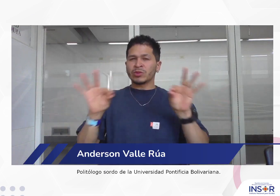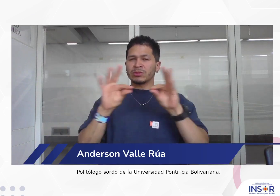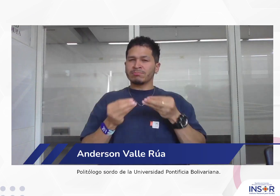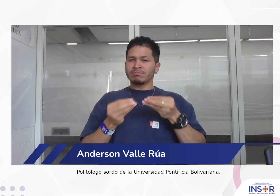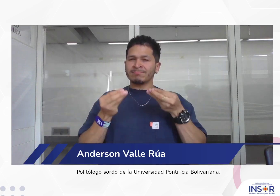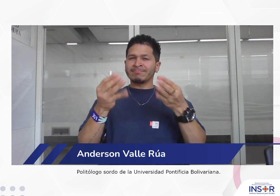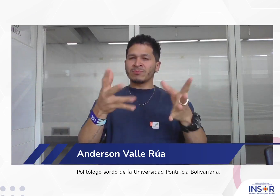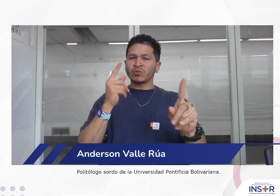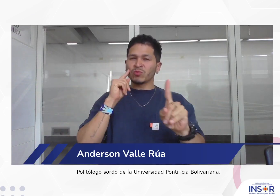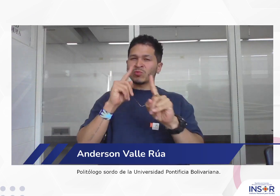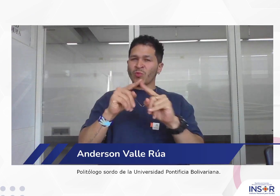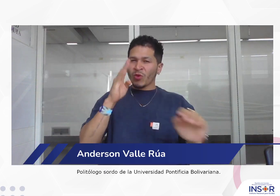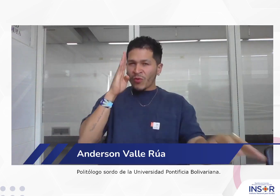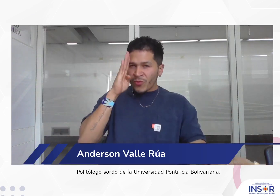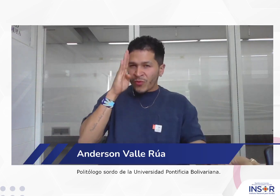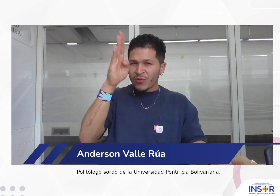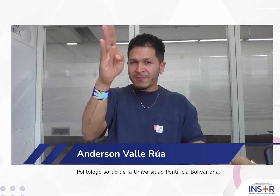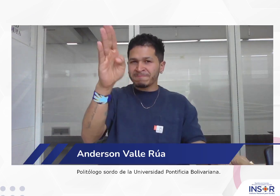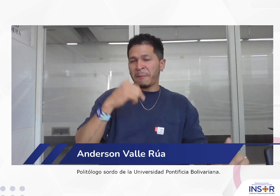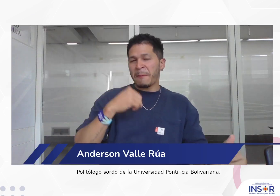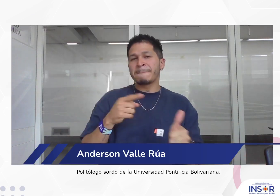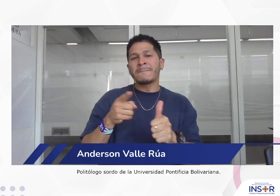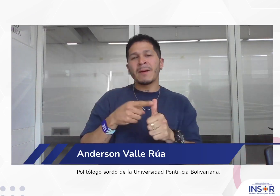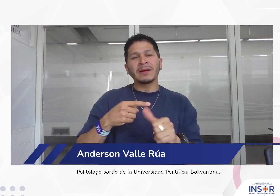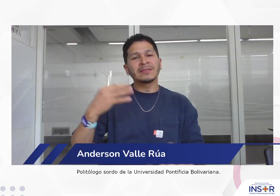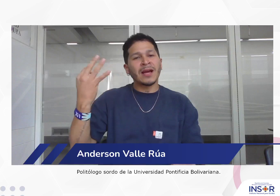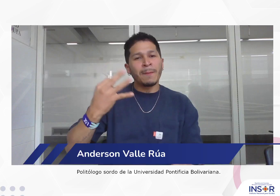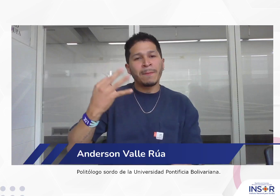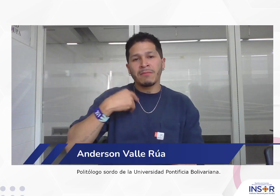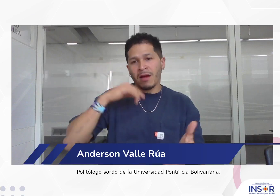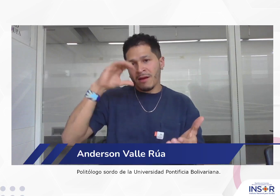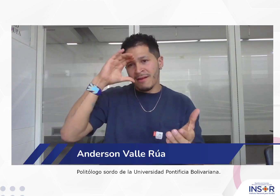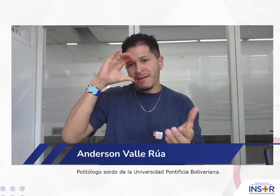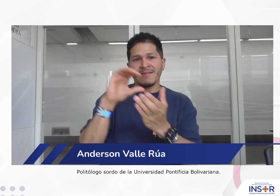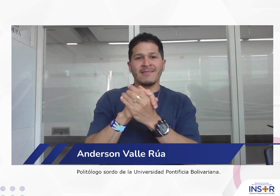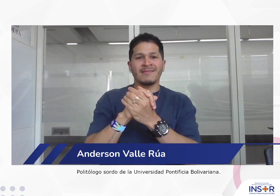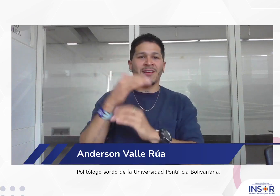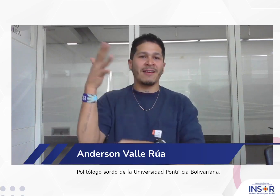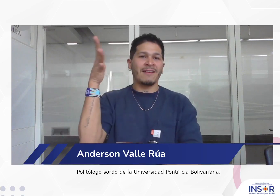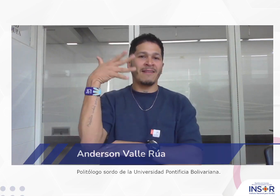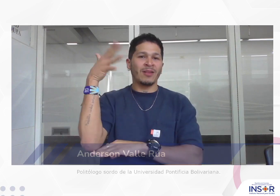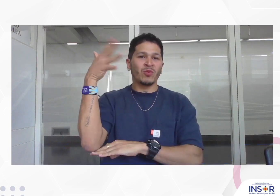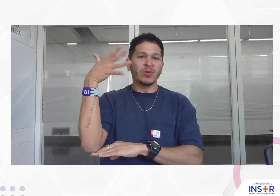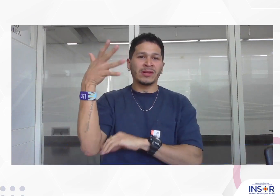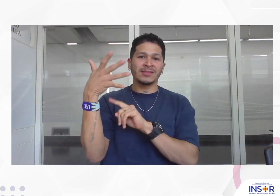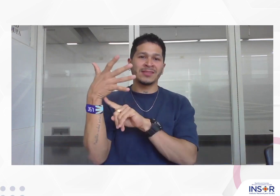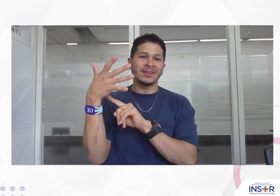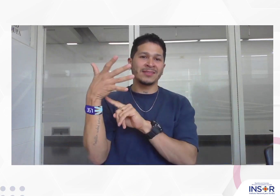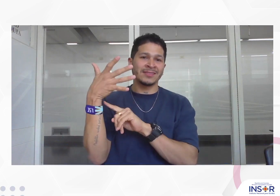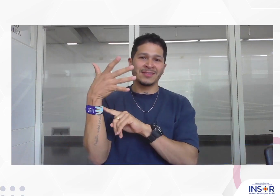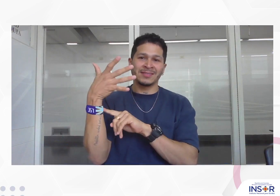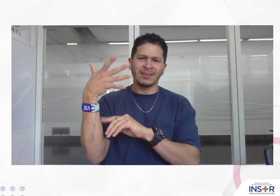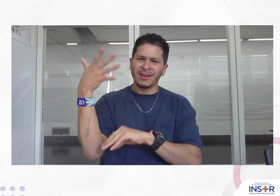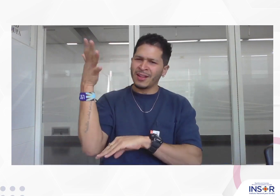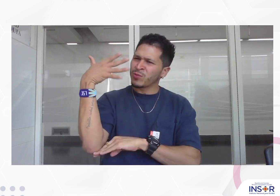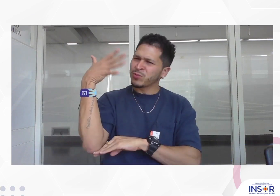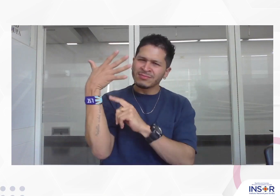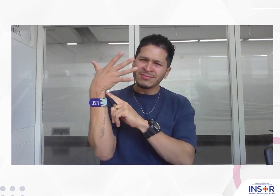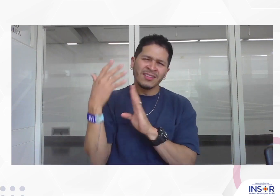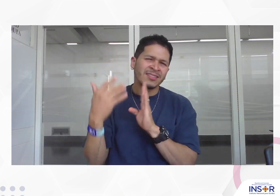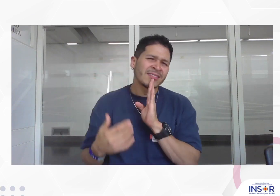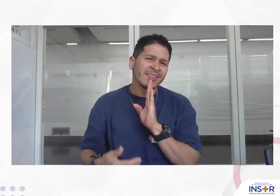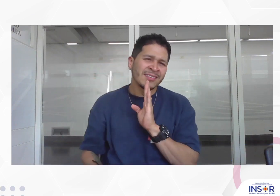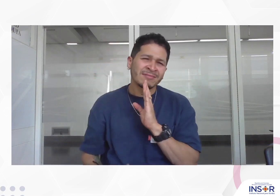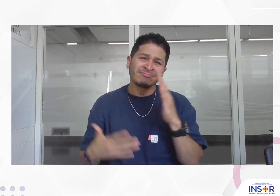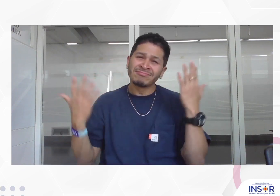Bien, es de gran importancia pensar en esas proyecciones investigativas, por supuesto, siempre en